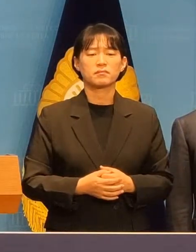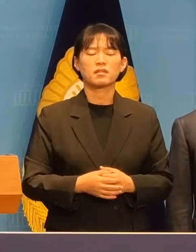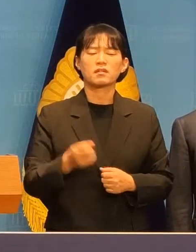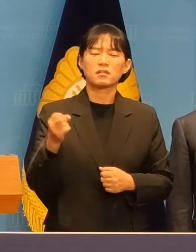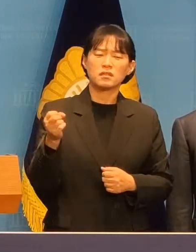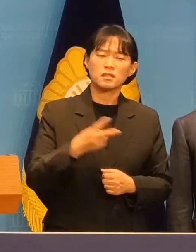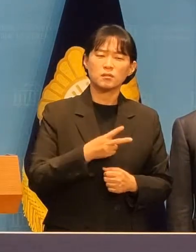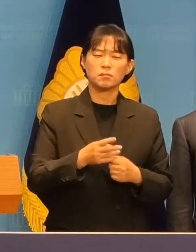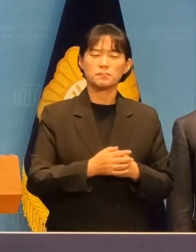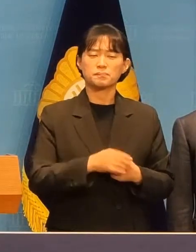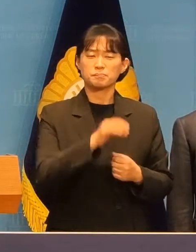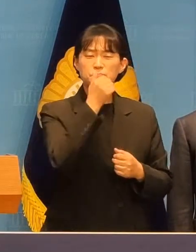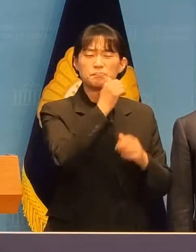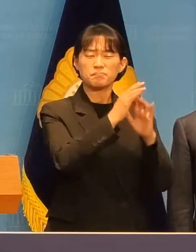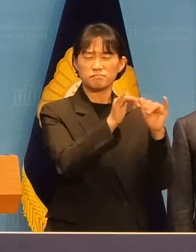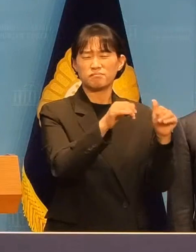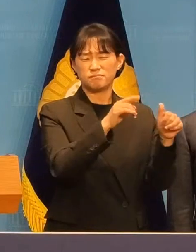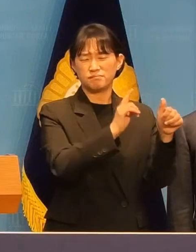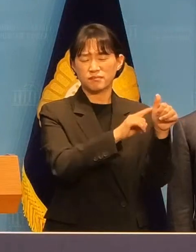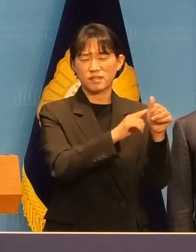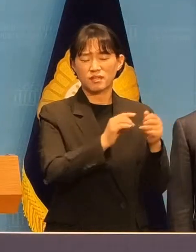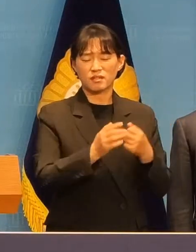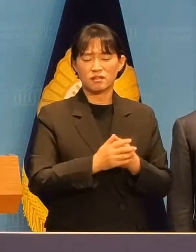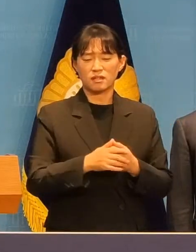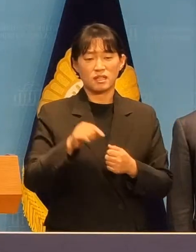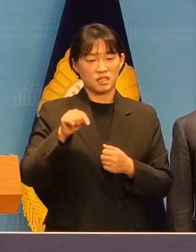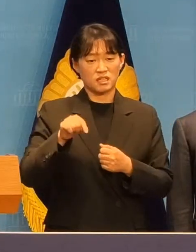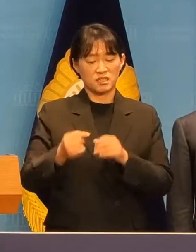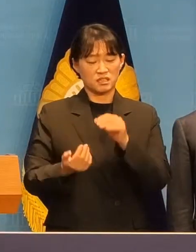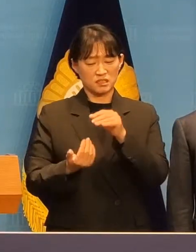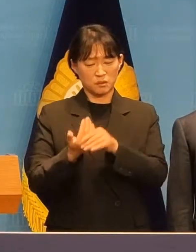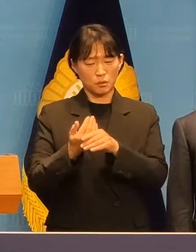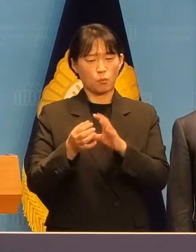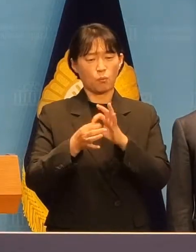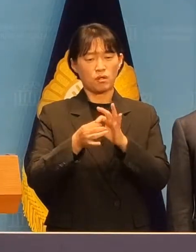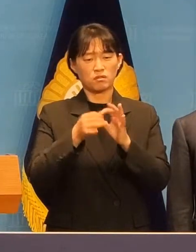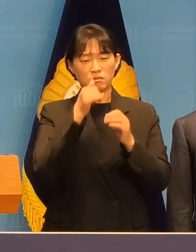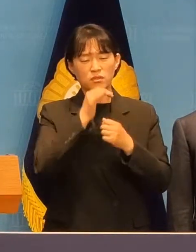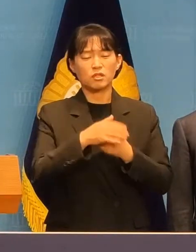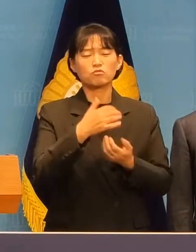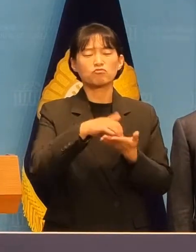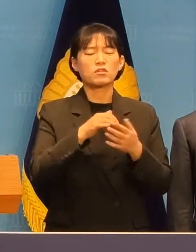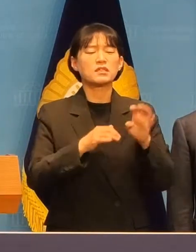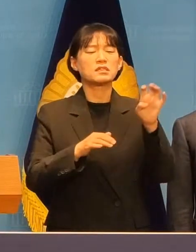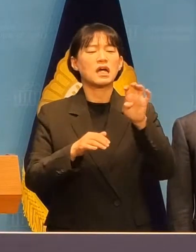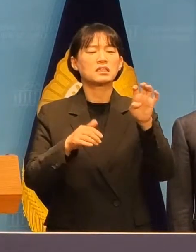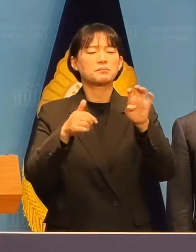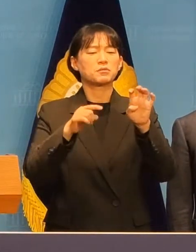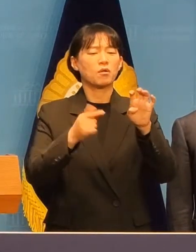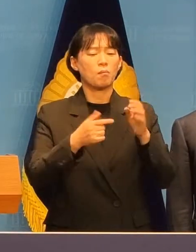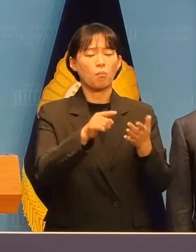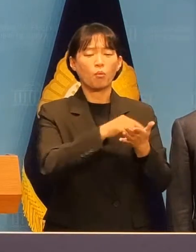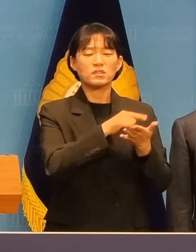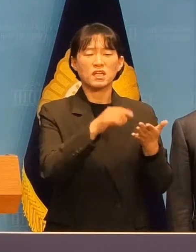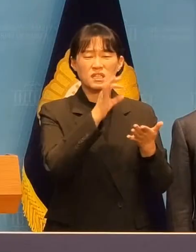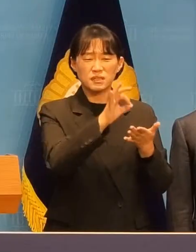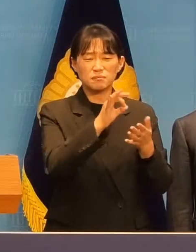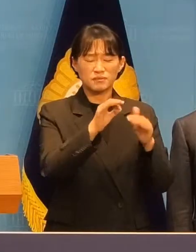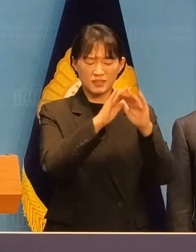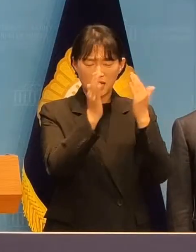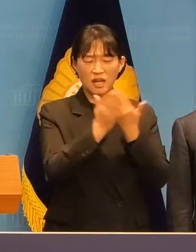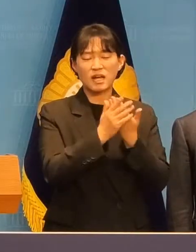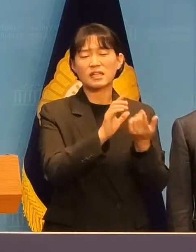그리고 해당 변호사는 요순 사건에 관련된 사건으로 40건 이상의 요순 사건 보상금 소송을 대리하고